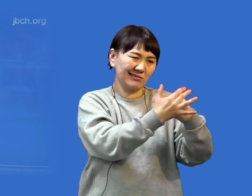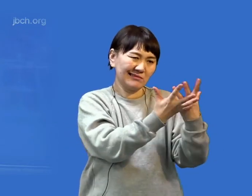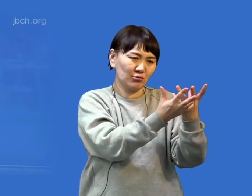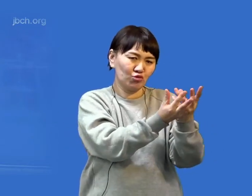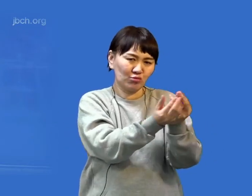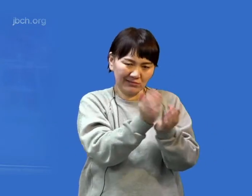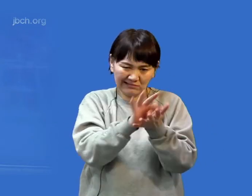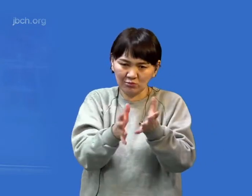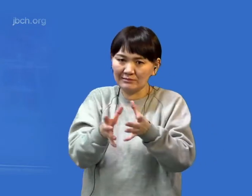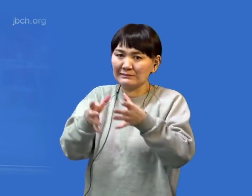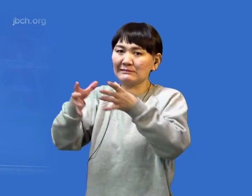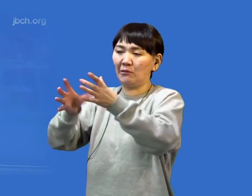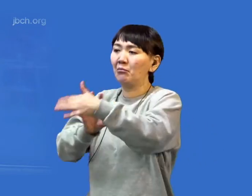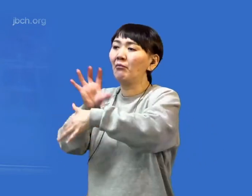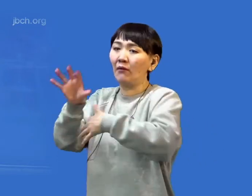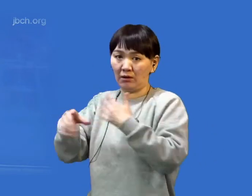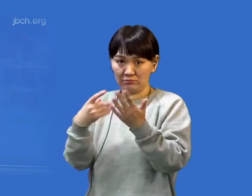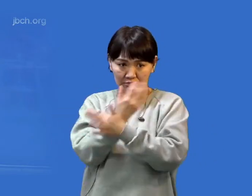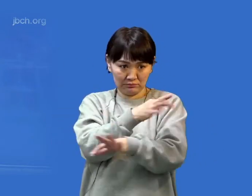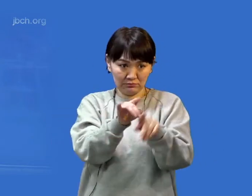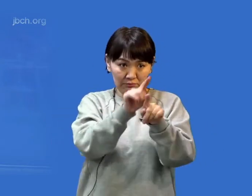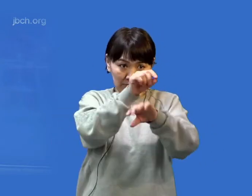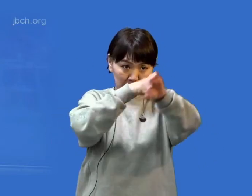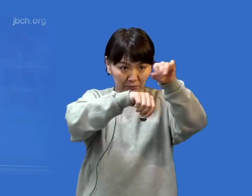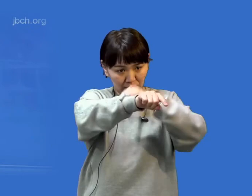орчиход байна. Бидний амьдрал.